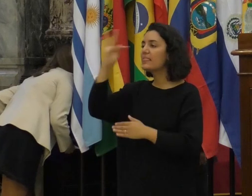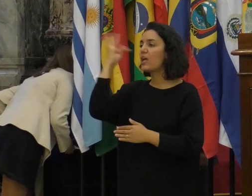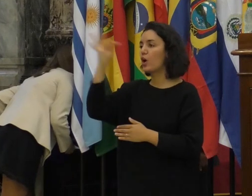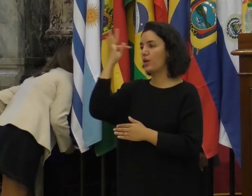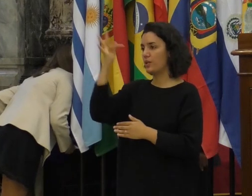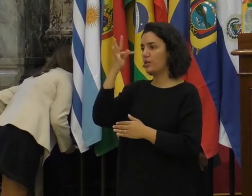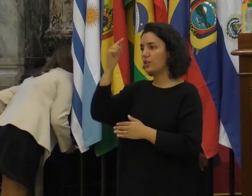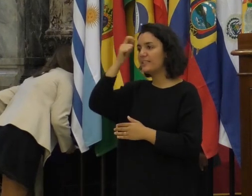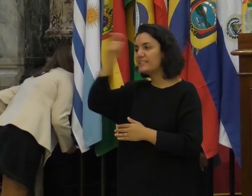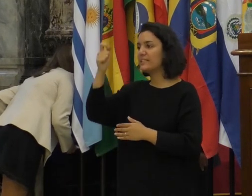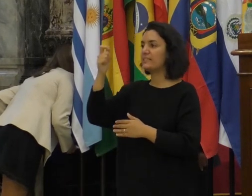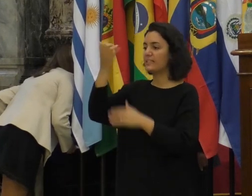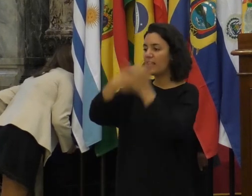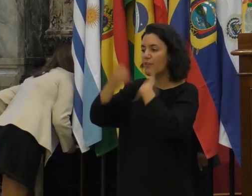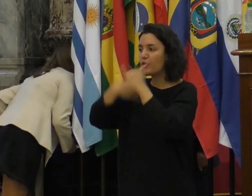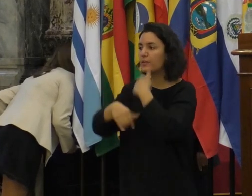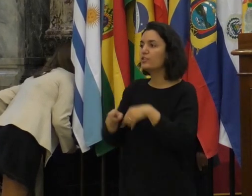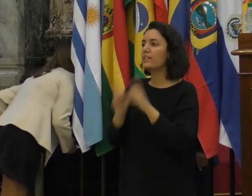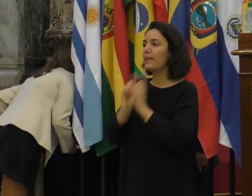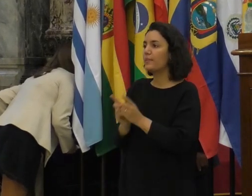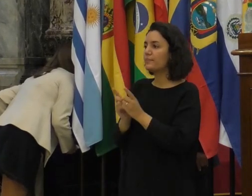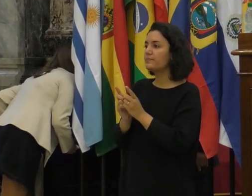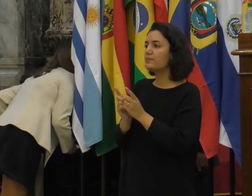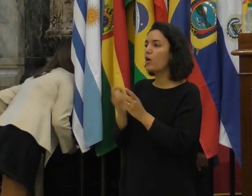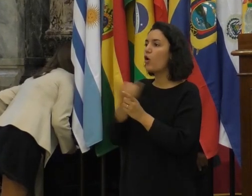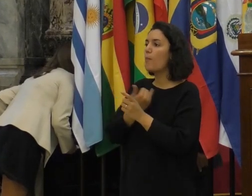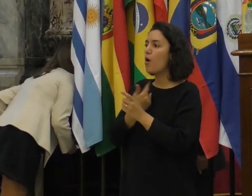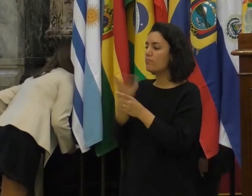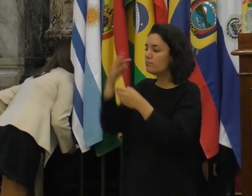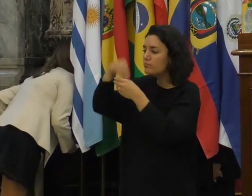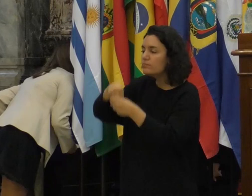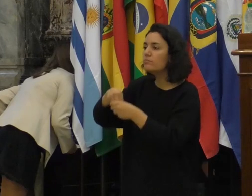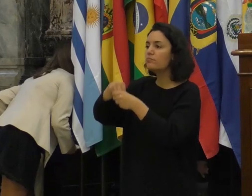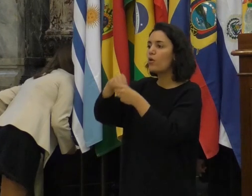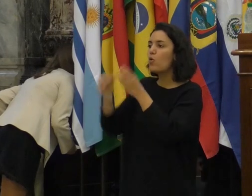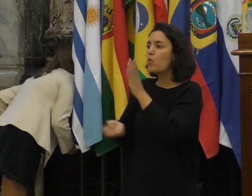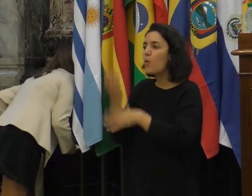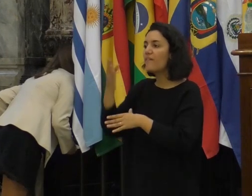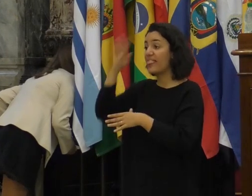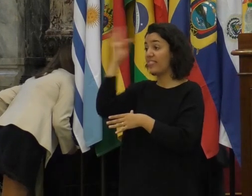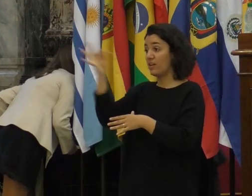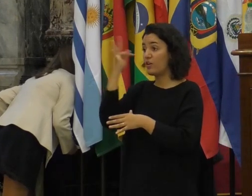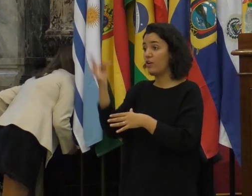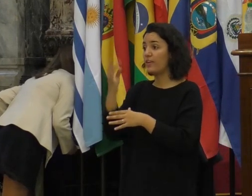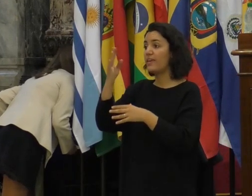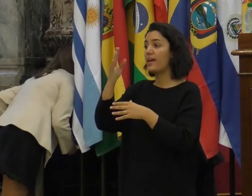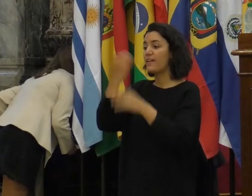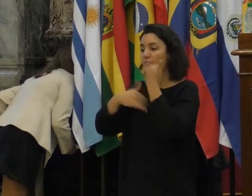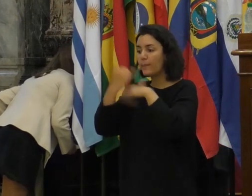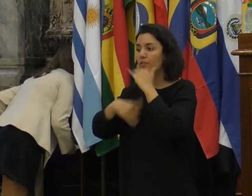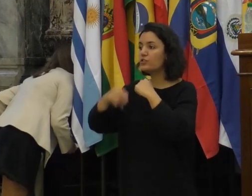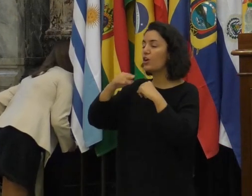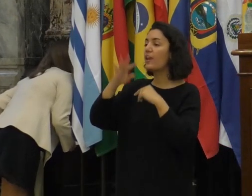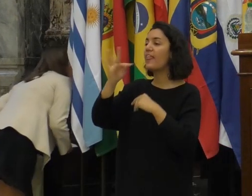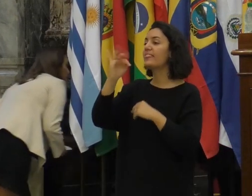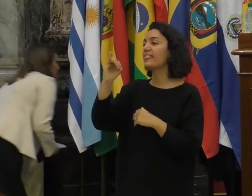las ciencias de la información y la integración a los mismos de las nuevas tecnologías de la información y las comunicaciones, las